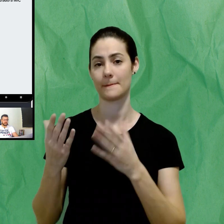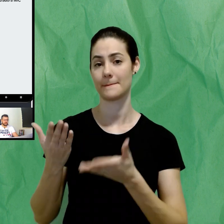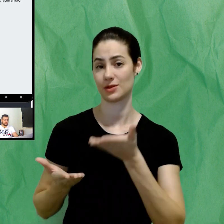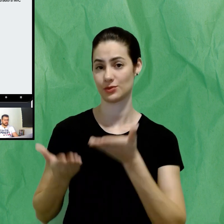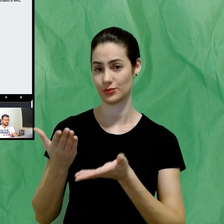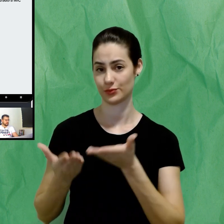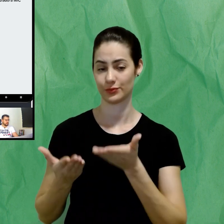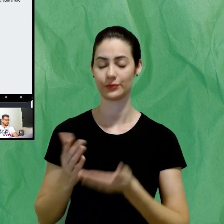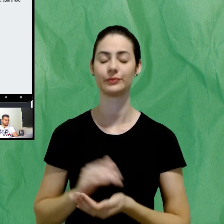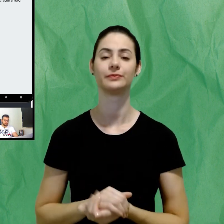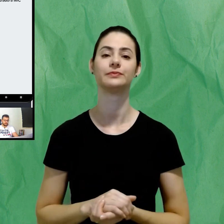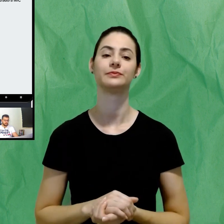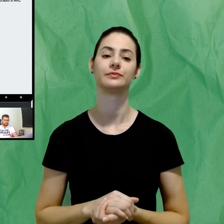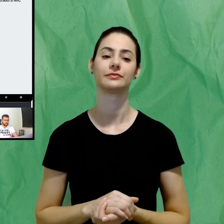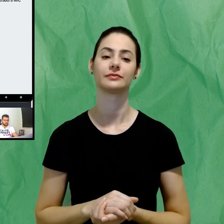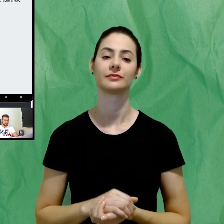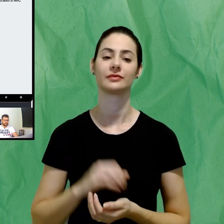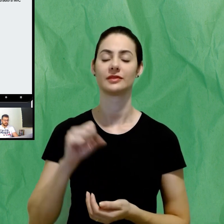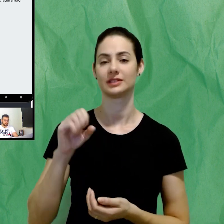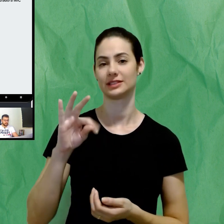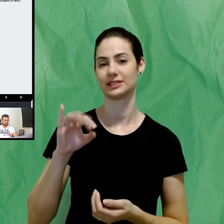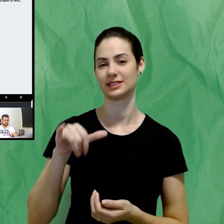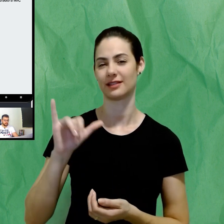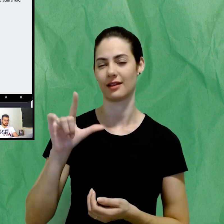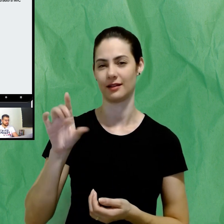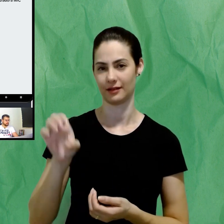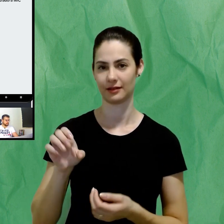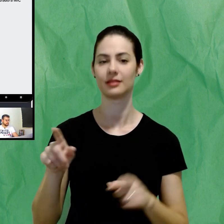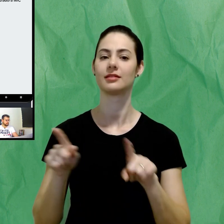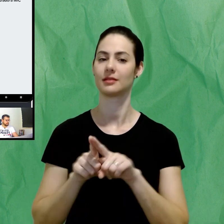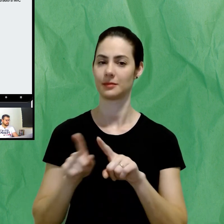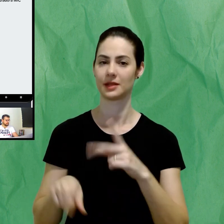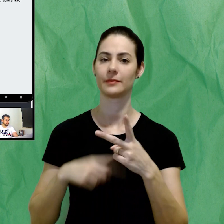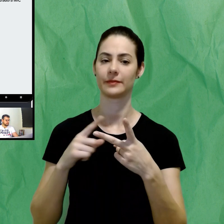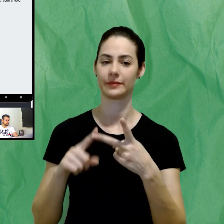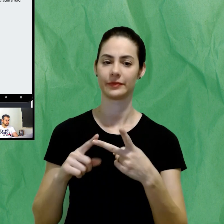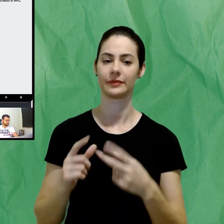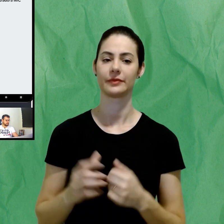tá? E a nossa